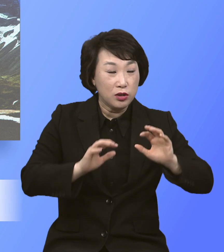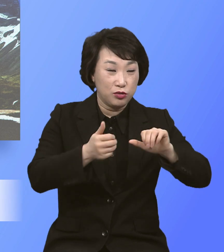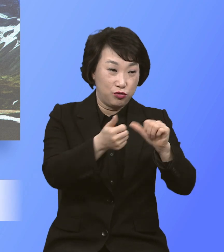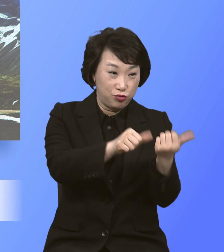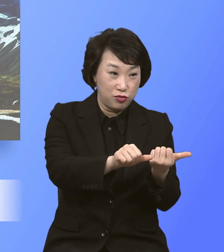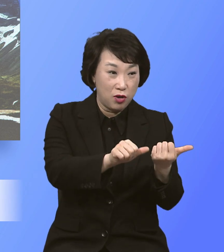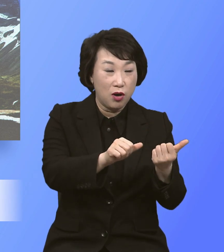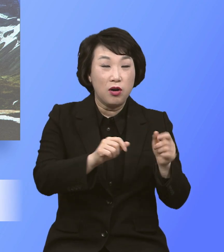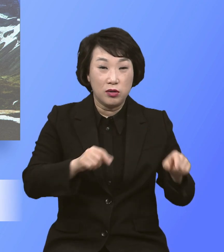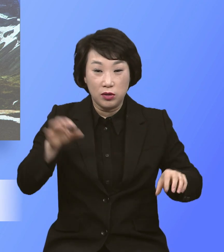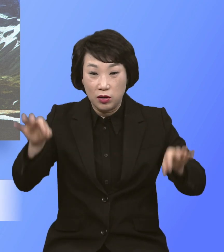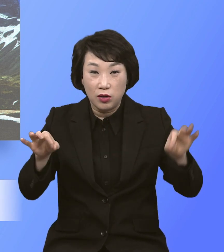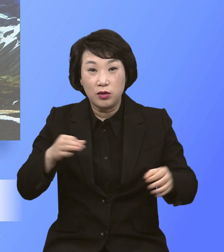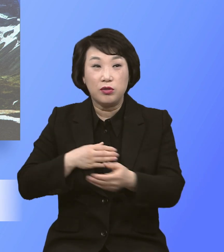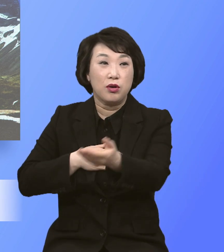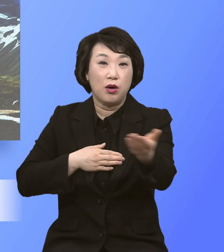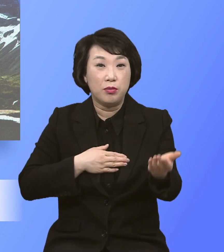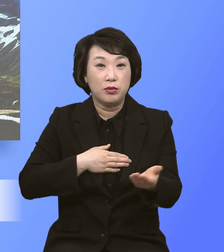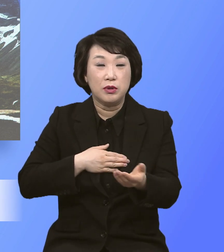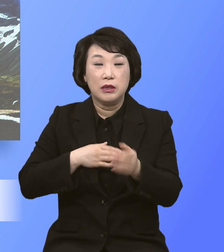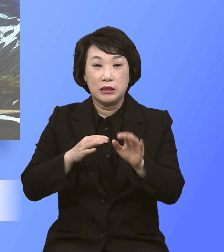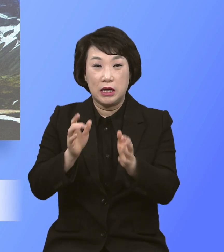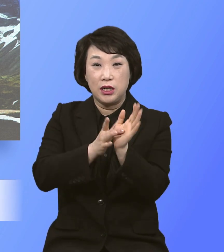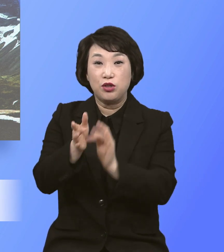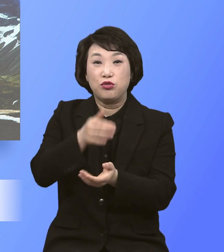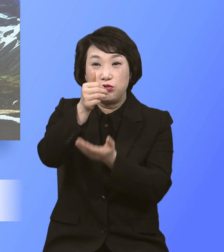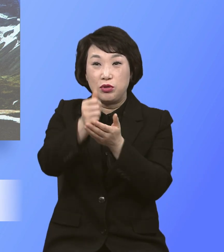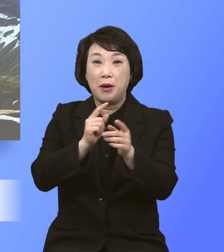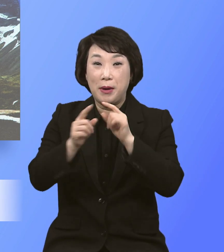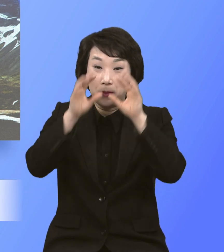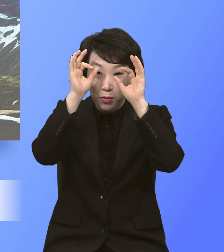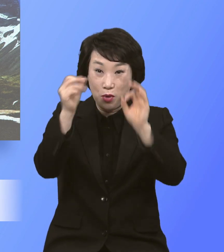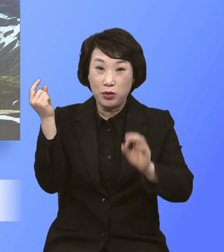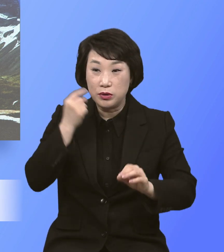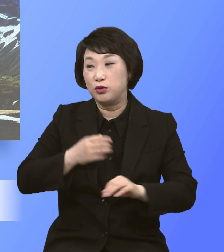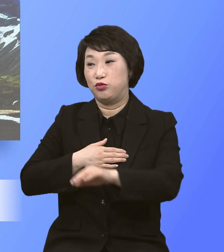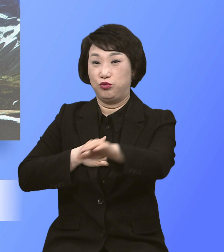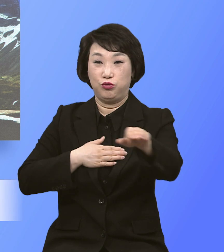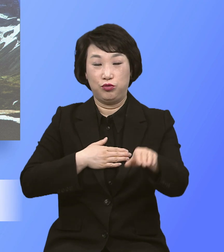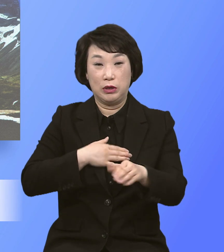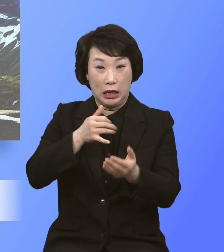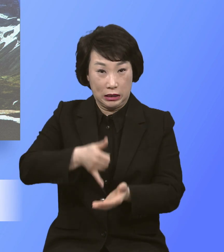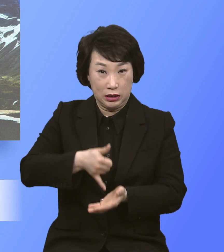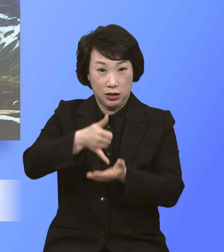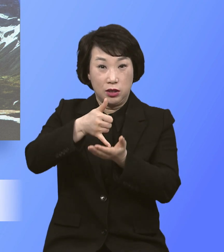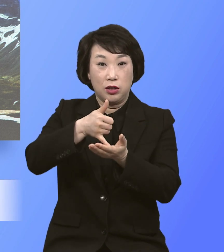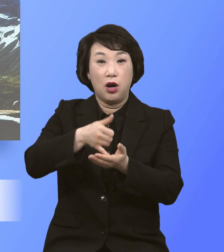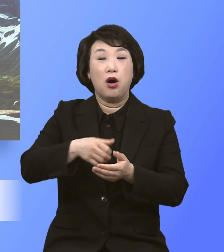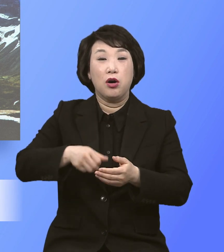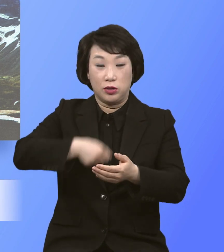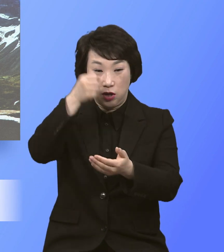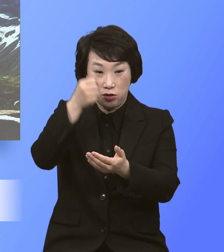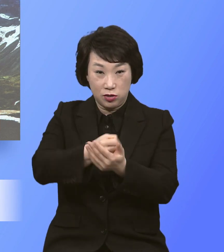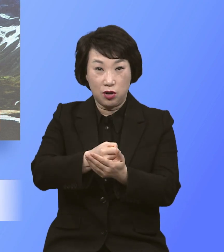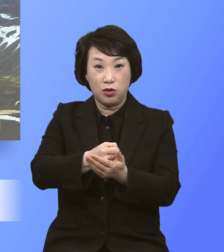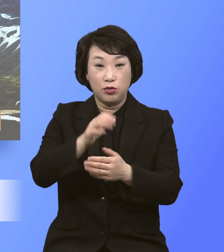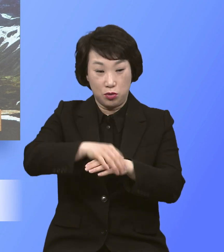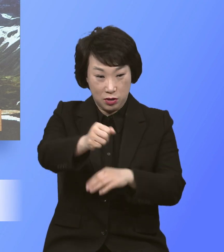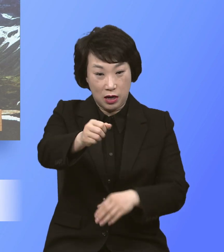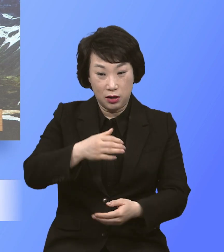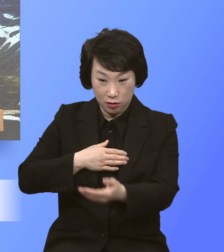죽을 것이냐 하는 것도 예수의 말씀을 듣는 자들의 인격적인 선택에